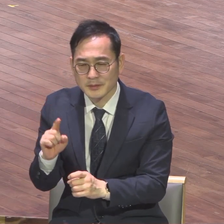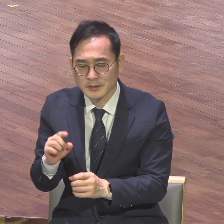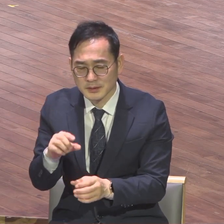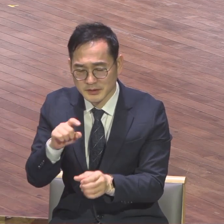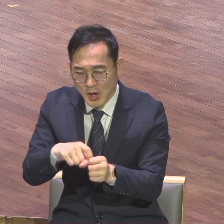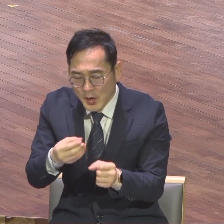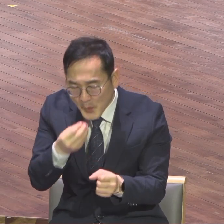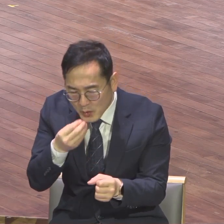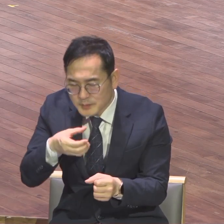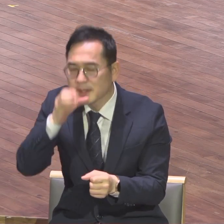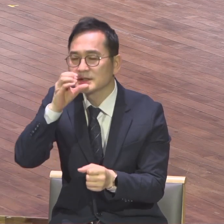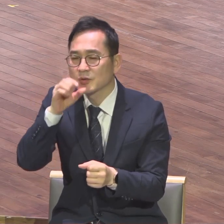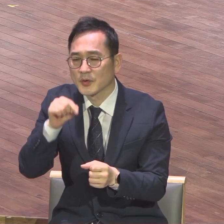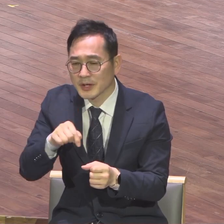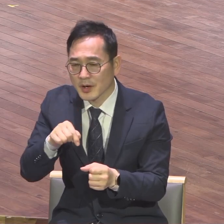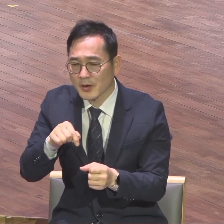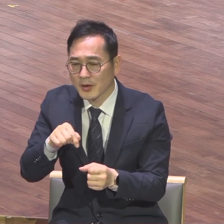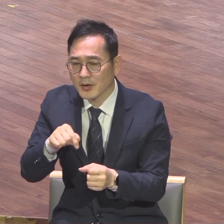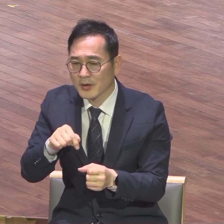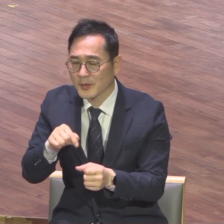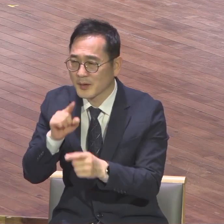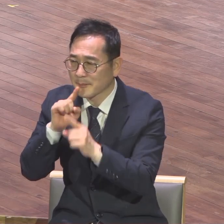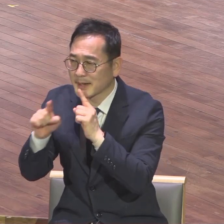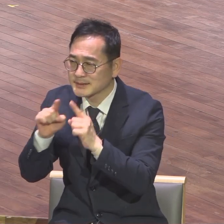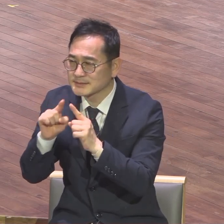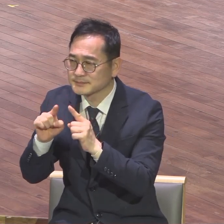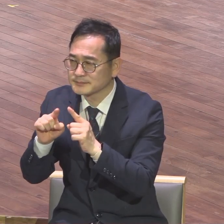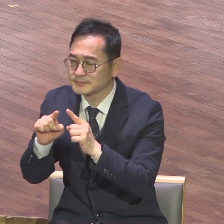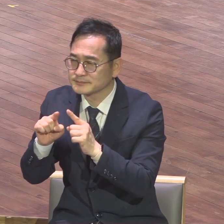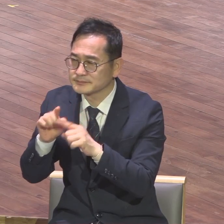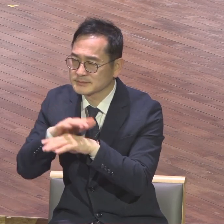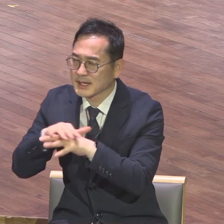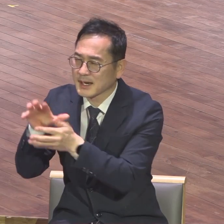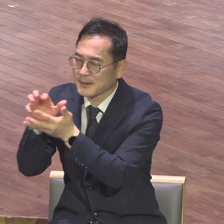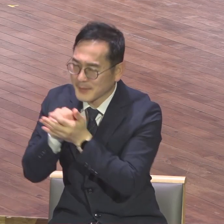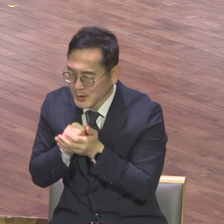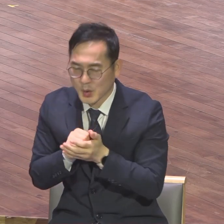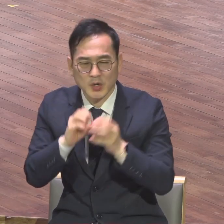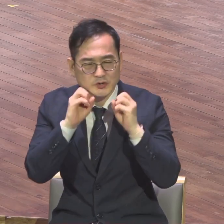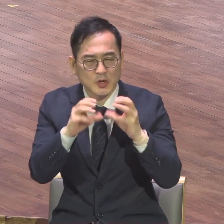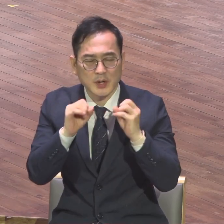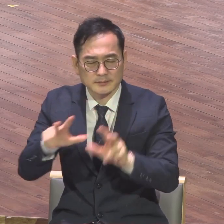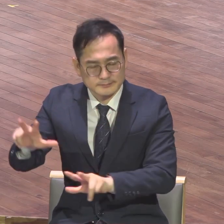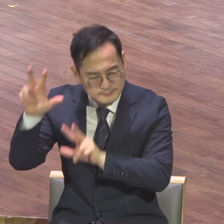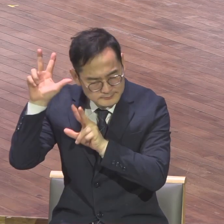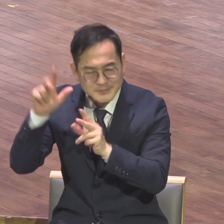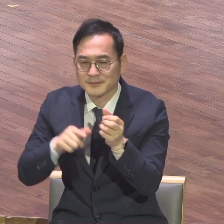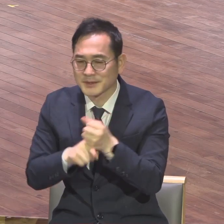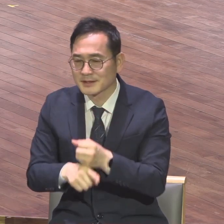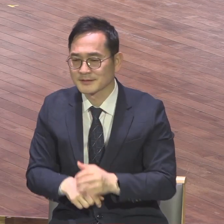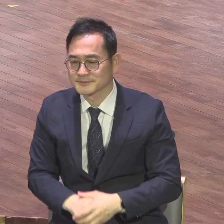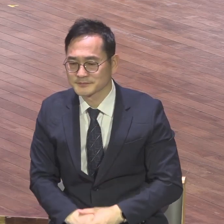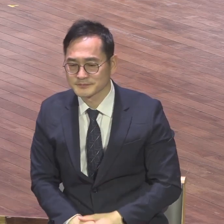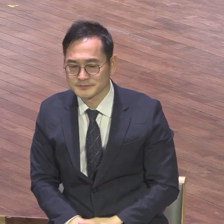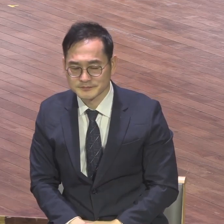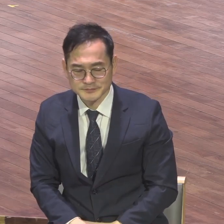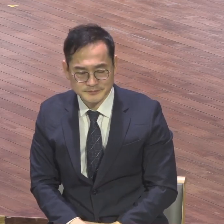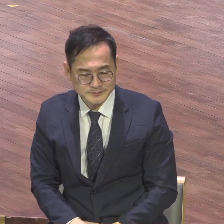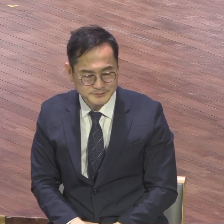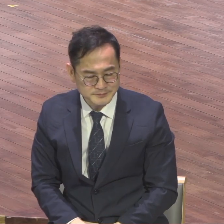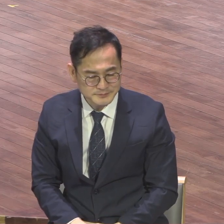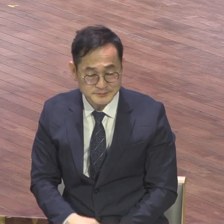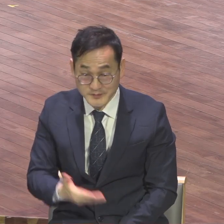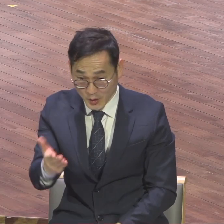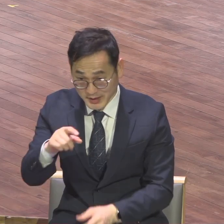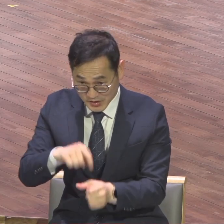의미를 깨닫고 그것을 전한다는 의미가 들어있죠. 고린도전서 11장 26절을 보면 이 사실을 한 문장을 요약하고 있습니다.